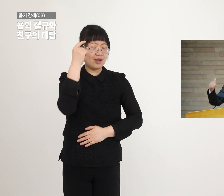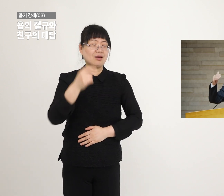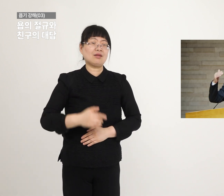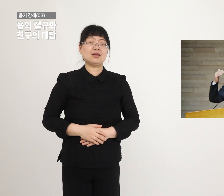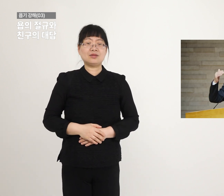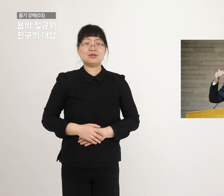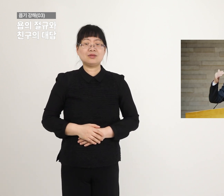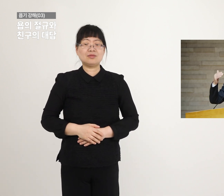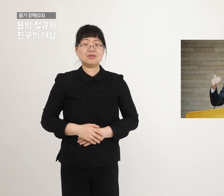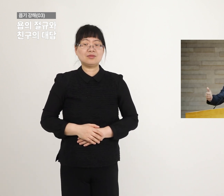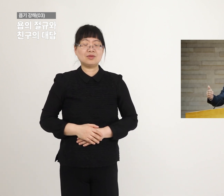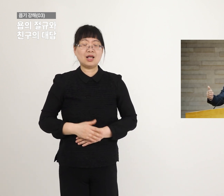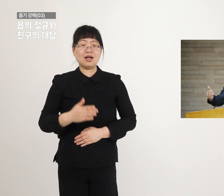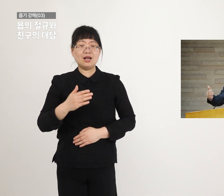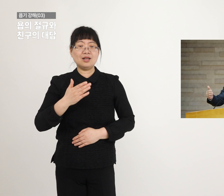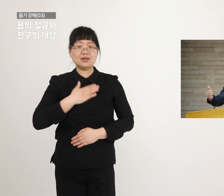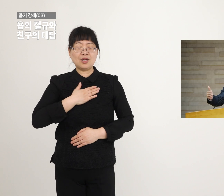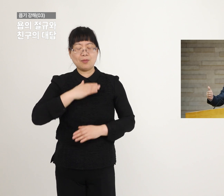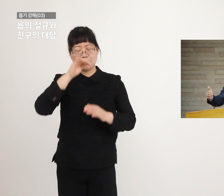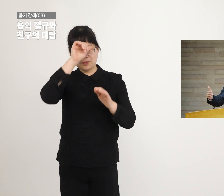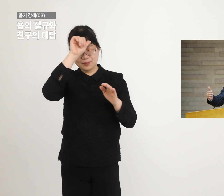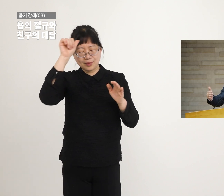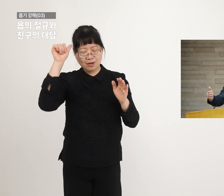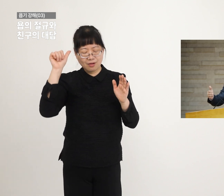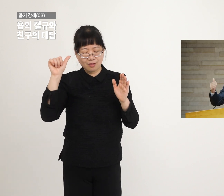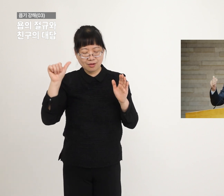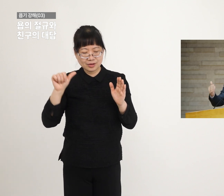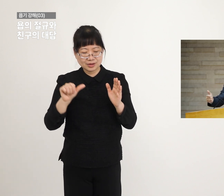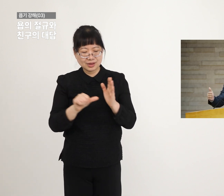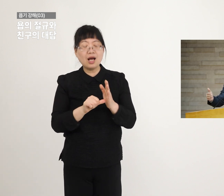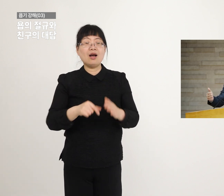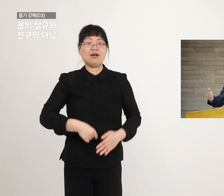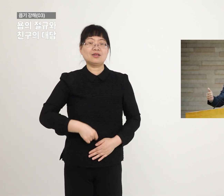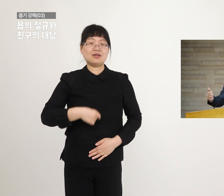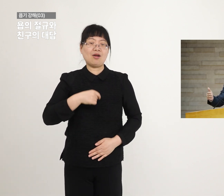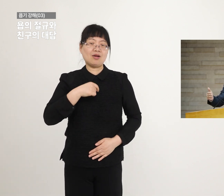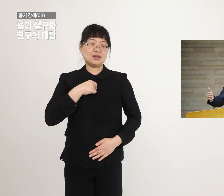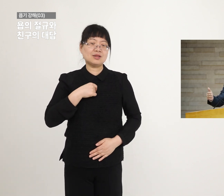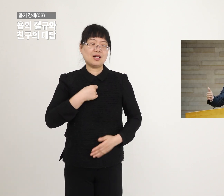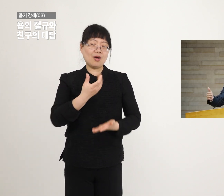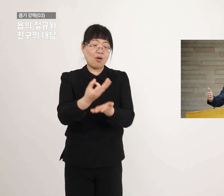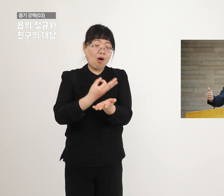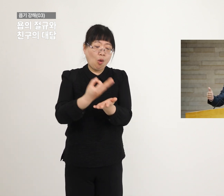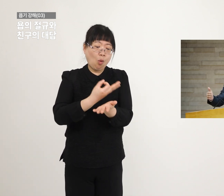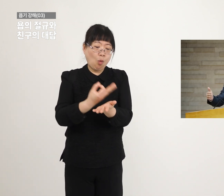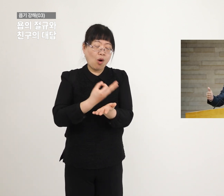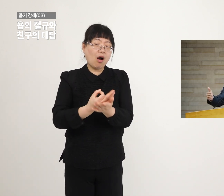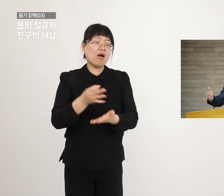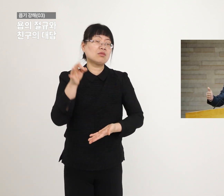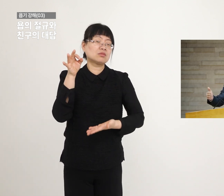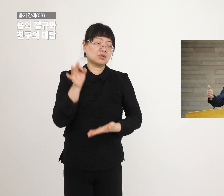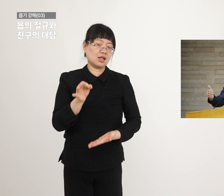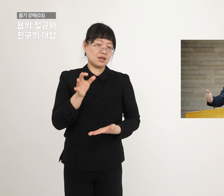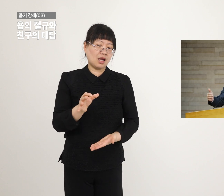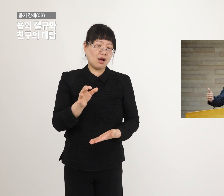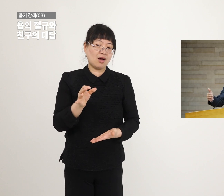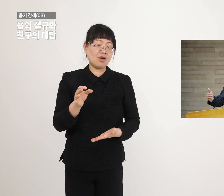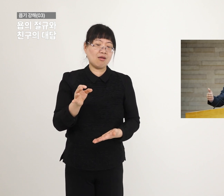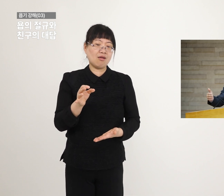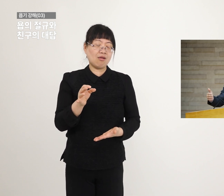그리고 자기가 평생 정직하게 벌었던 재물들 뿐만 아니라